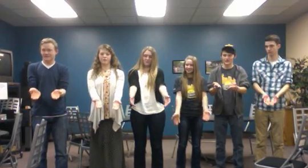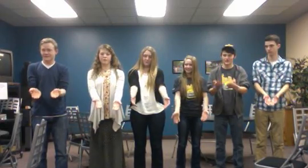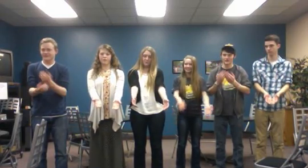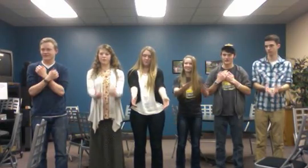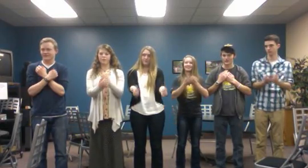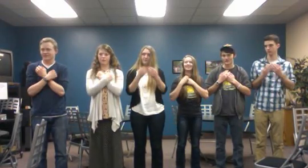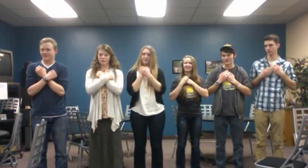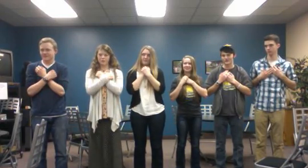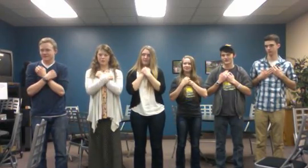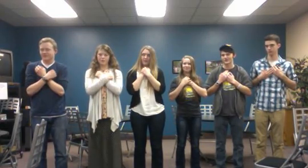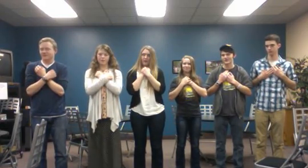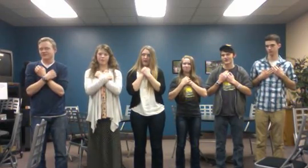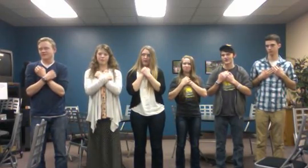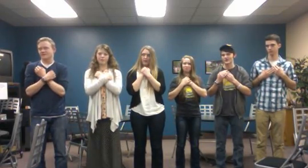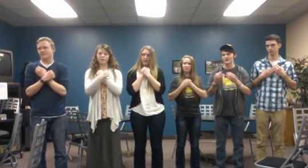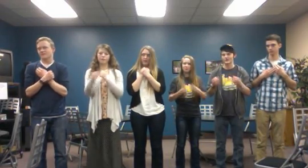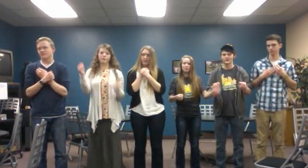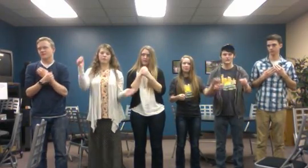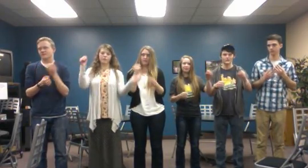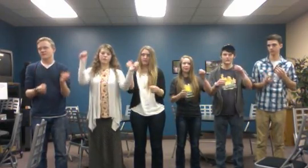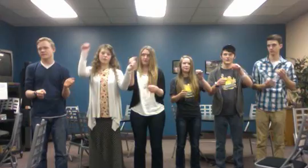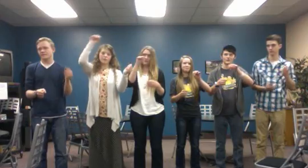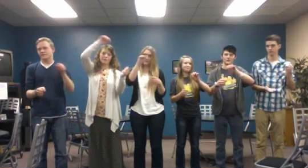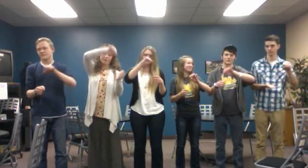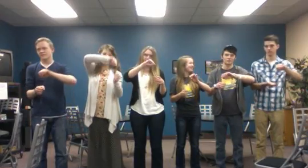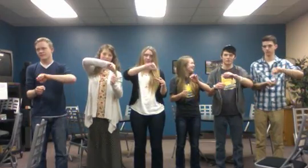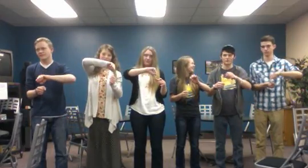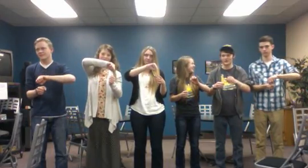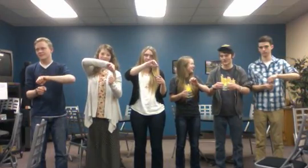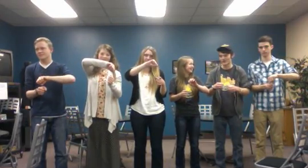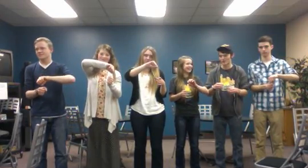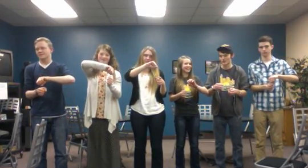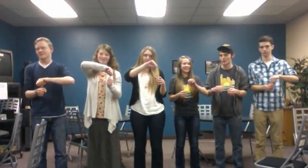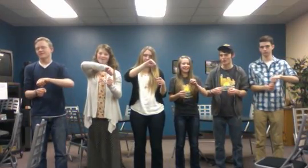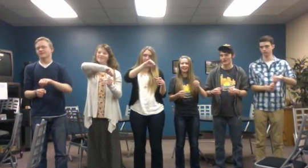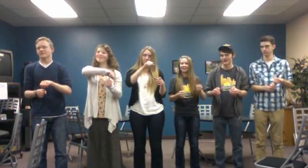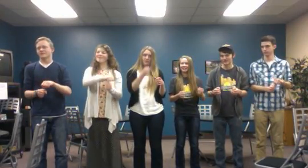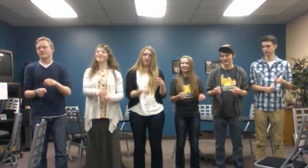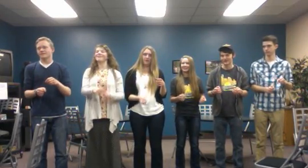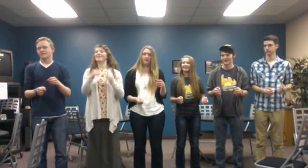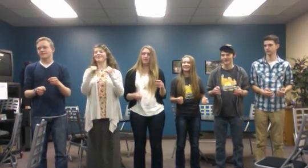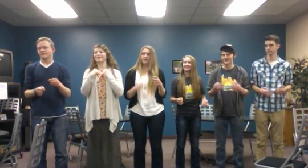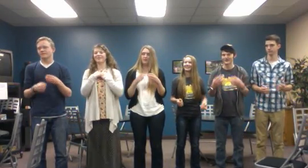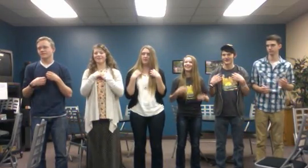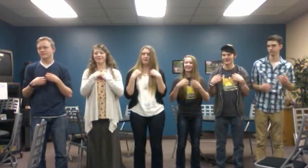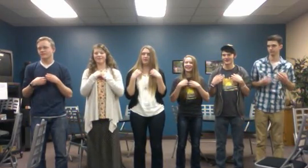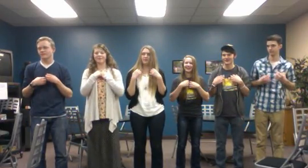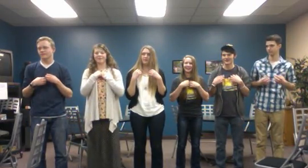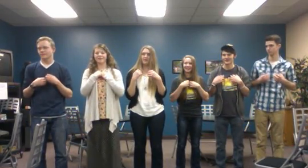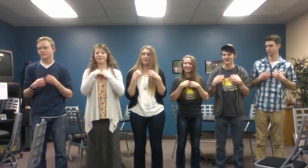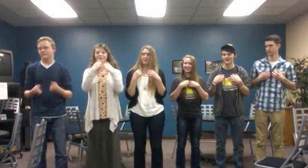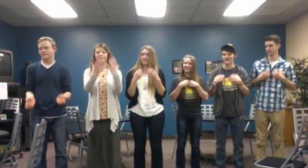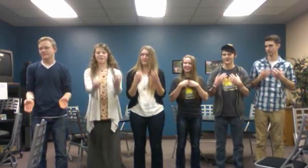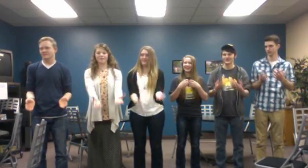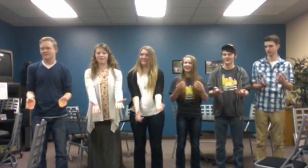aceptas, Lléname otra vez, Vida entera ofrezco,